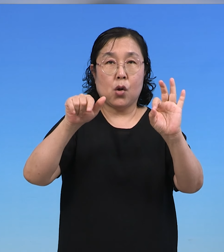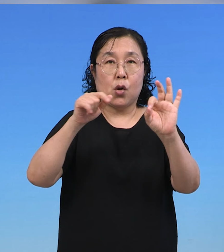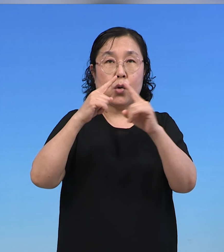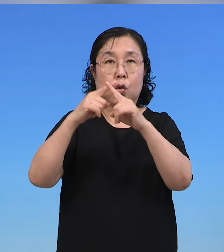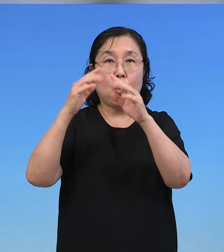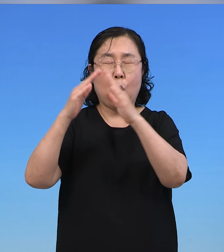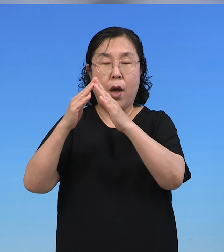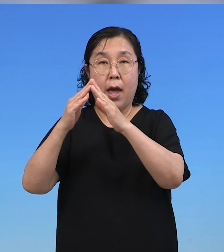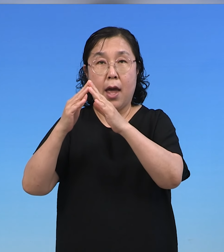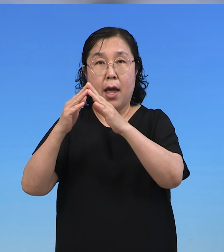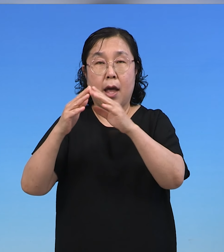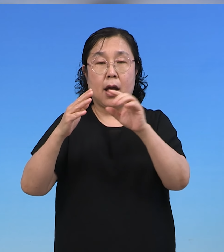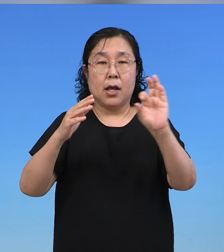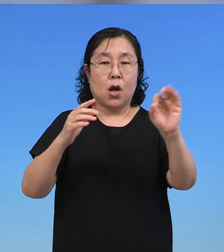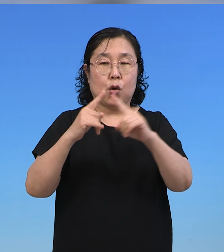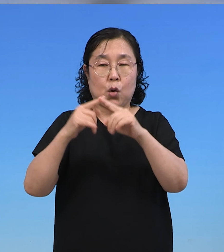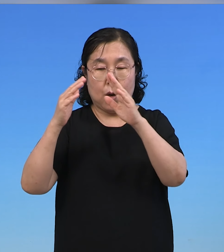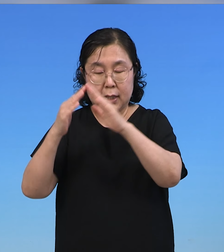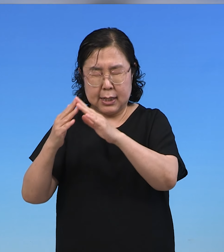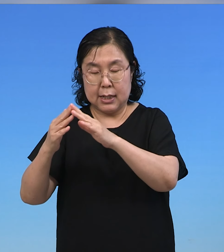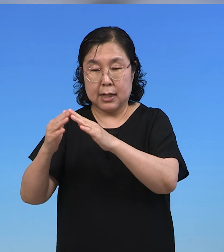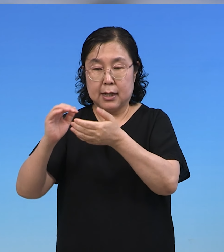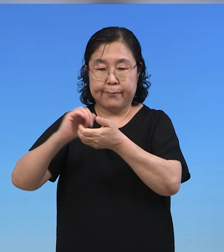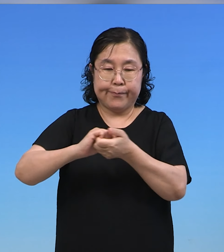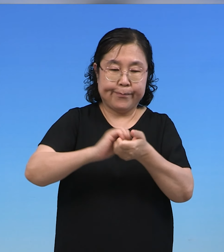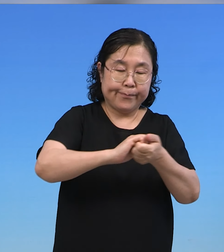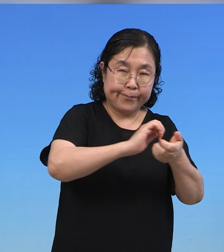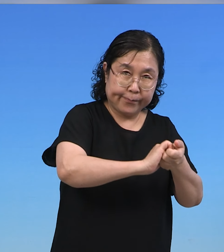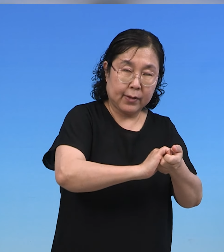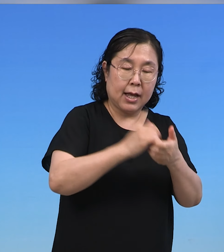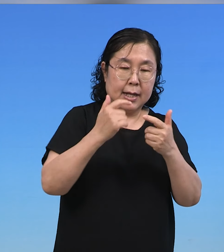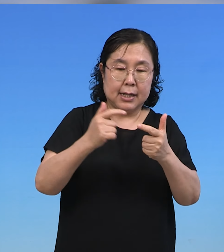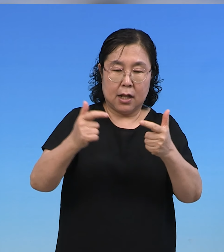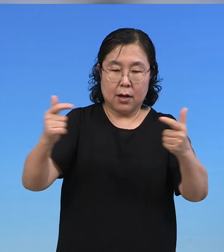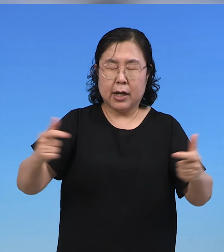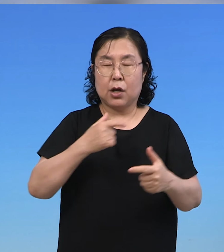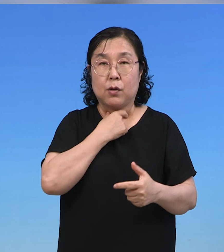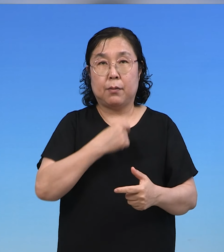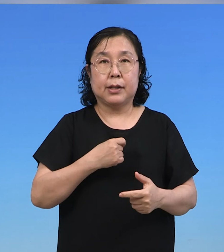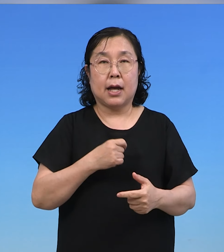그래서 내년부터는 지방으로 갈 거예요. 전라도 광주에,